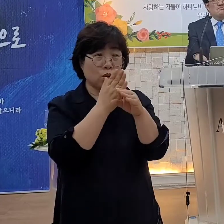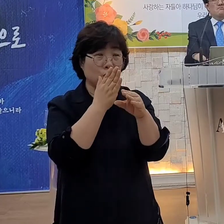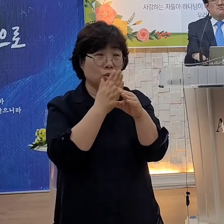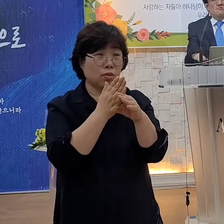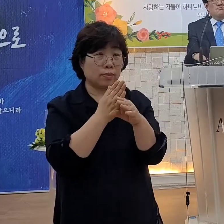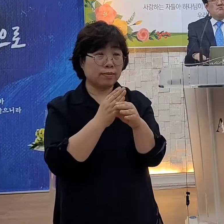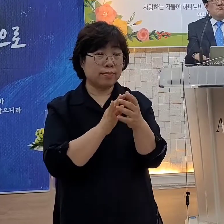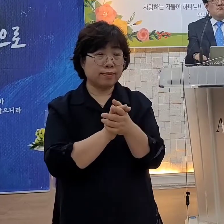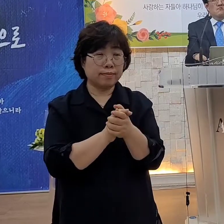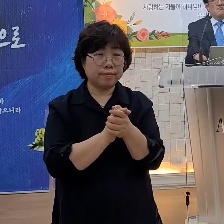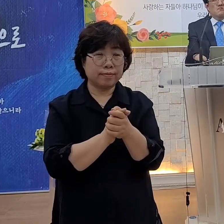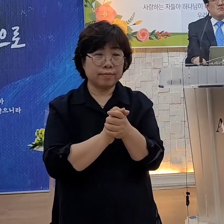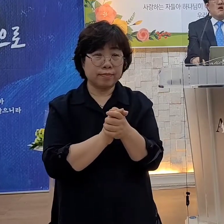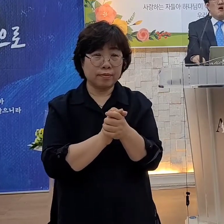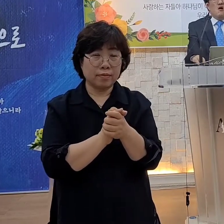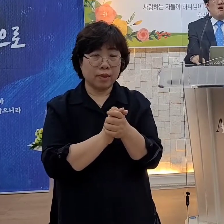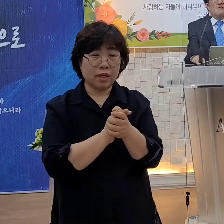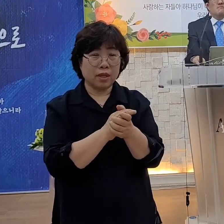바로